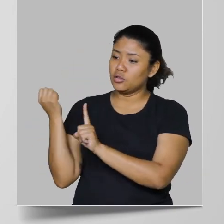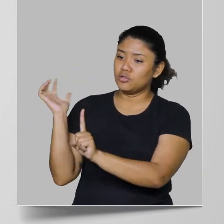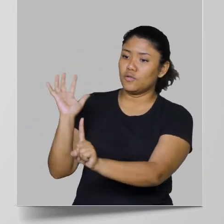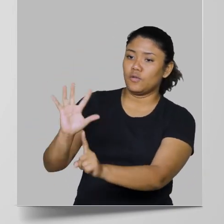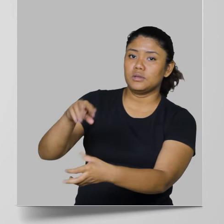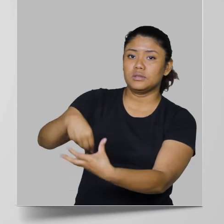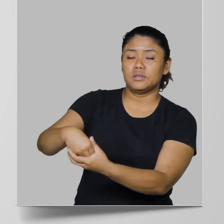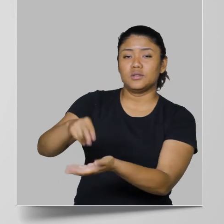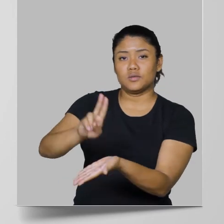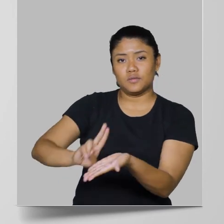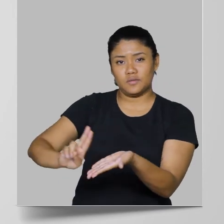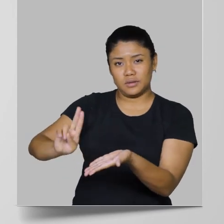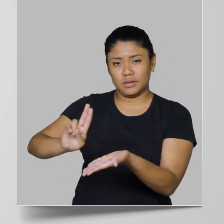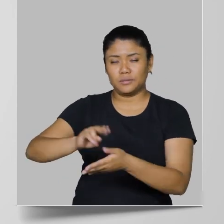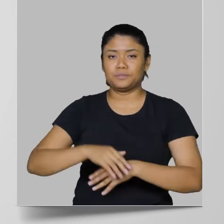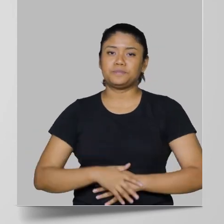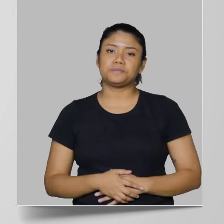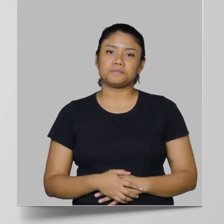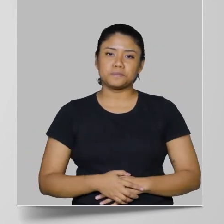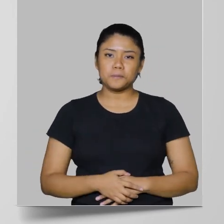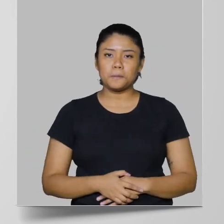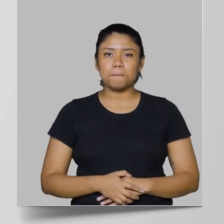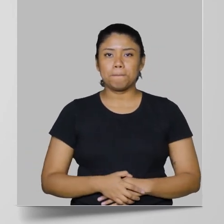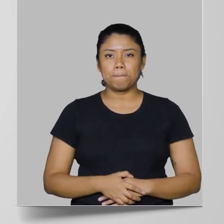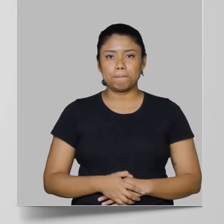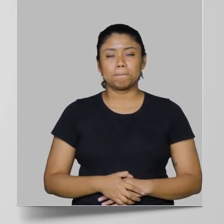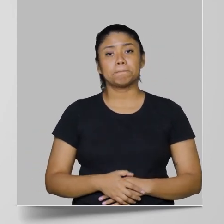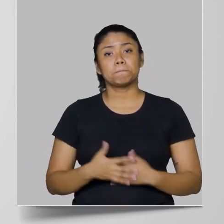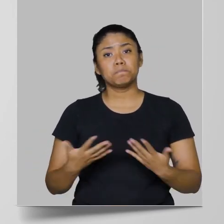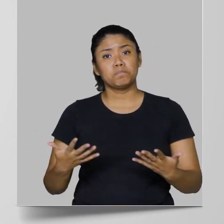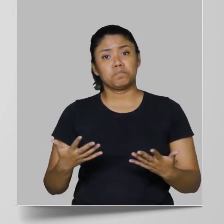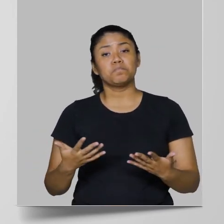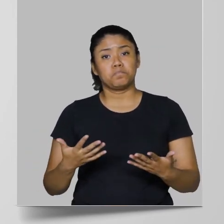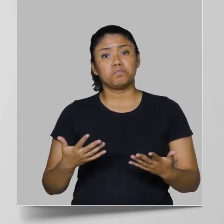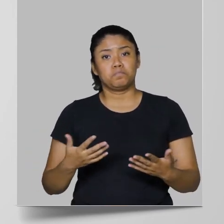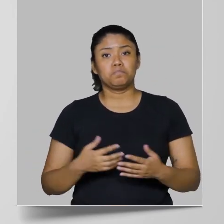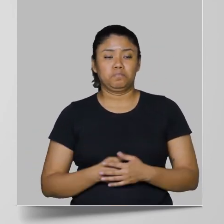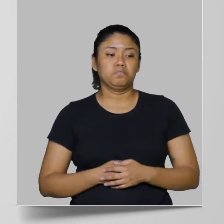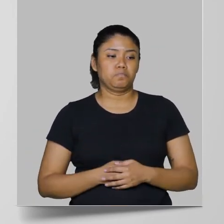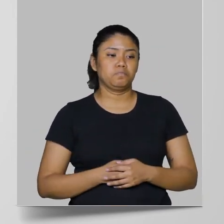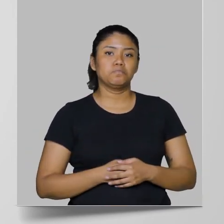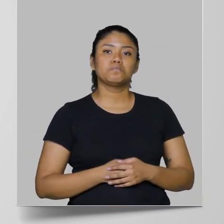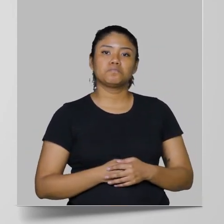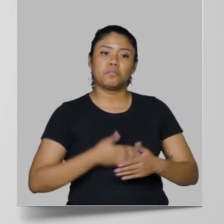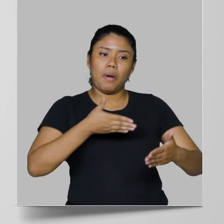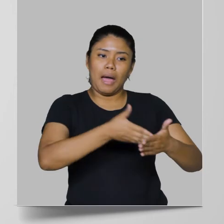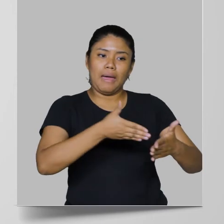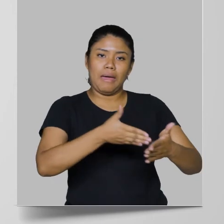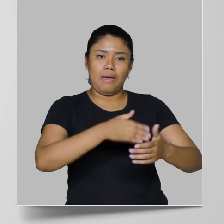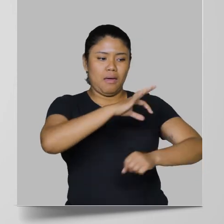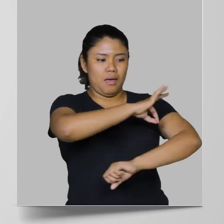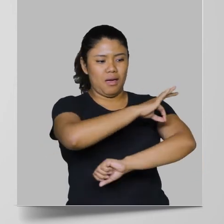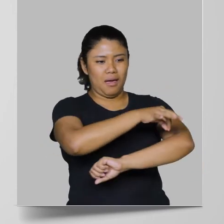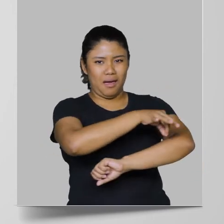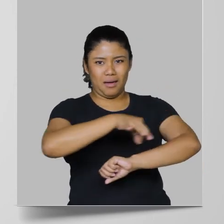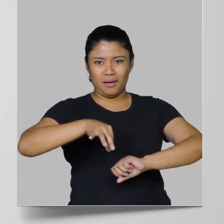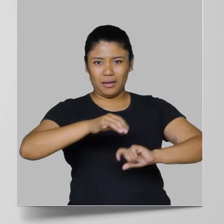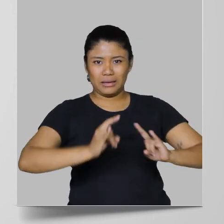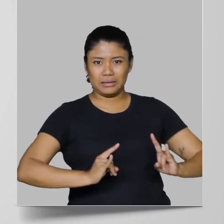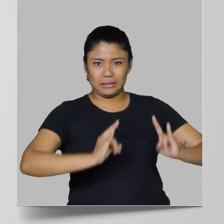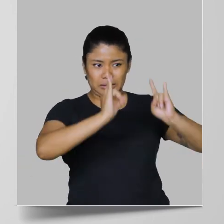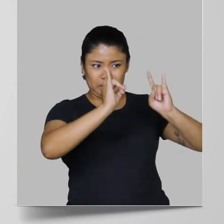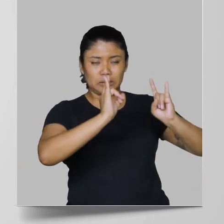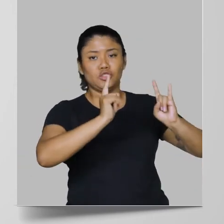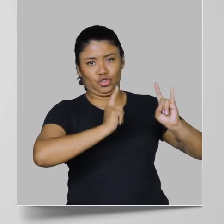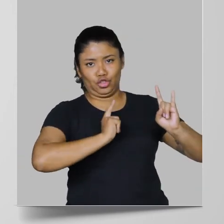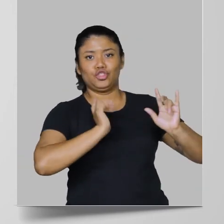nosso lado e coisas nesse sentido. E aí até foi interessante porque logo que eu